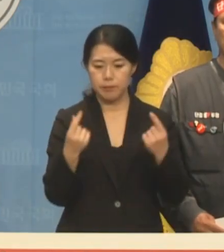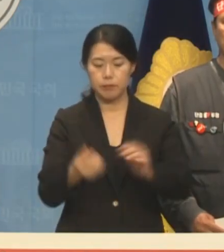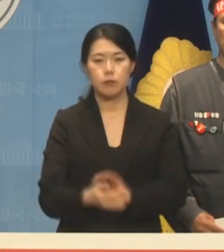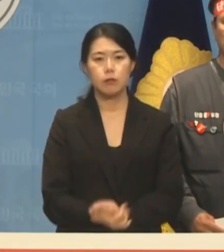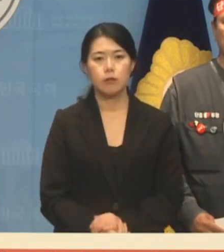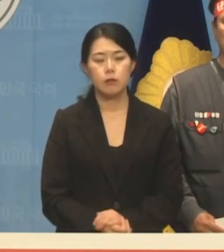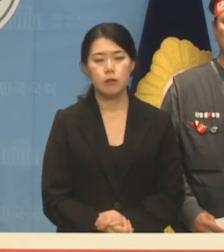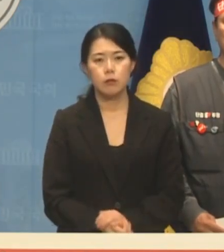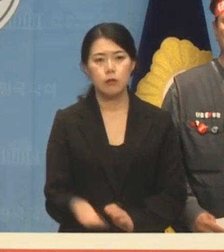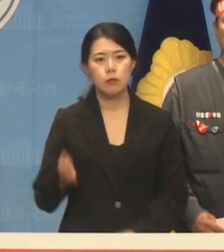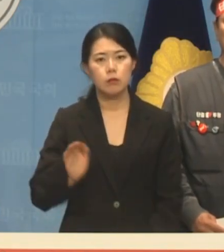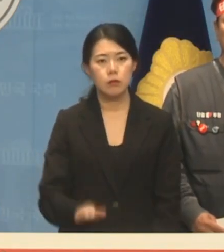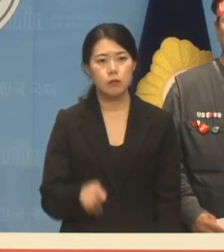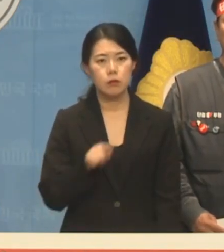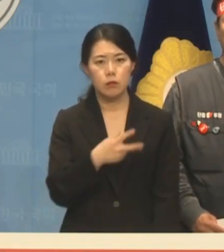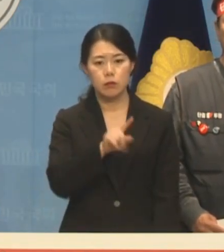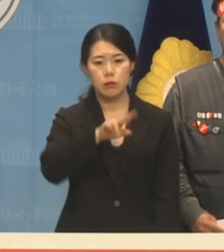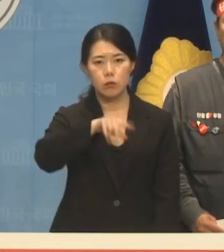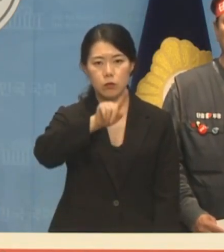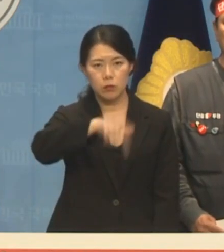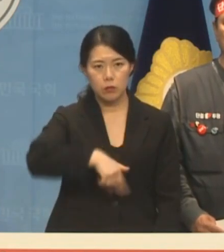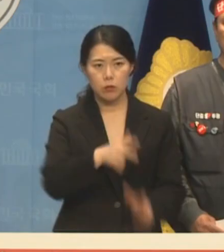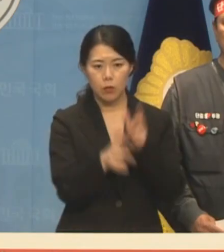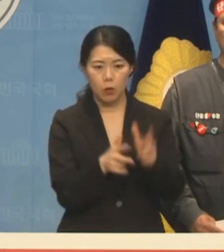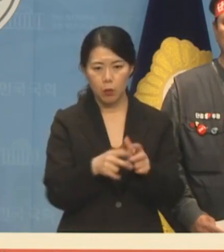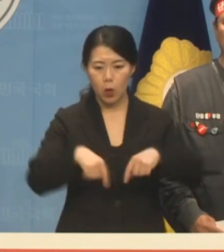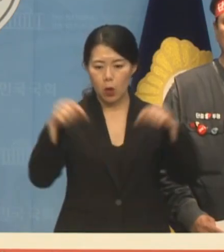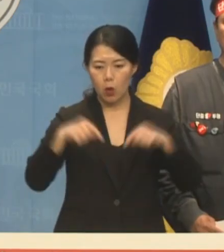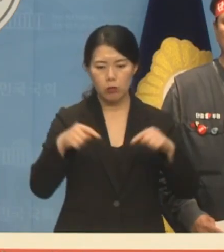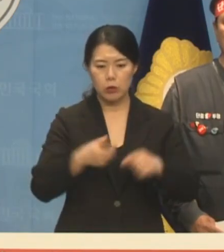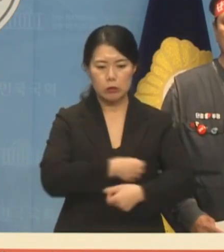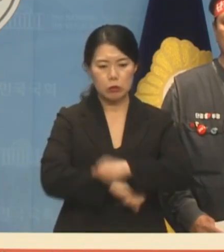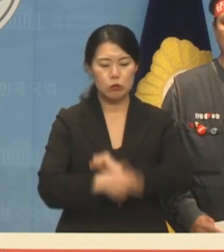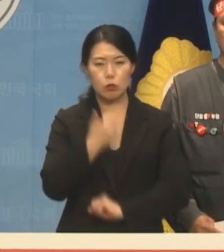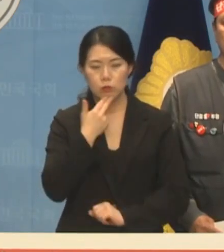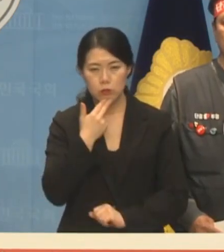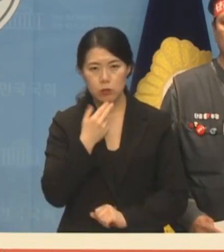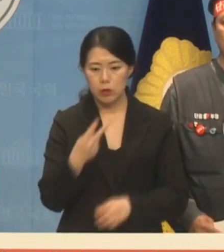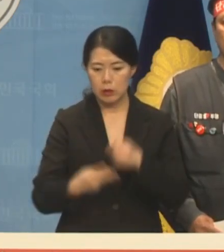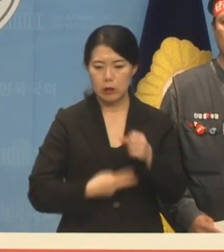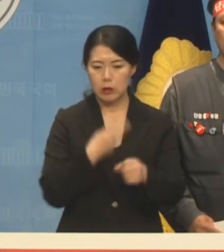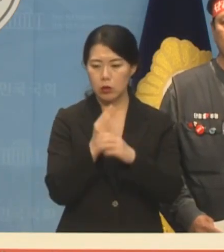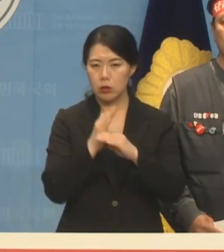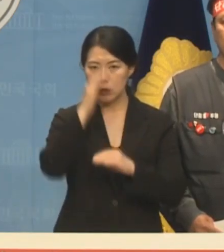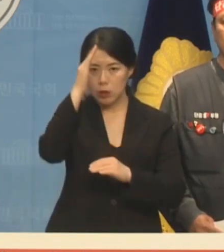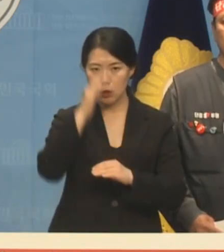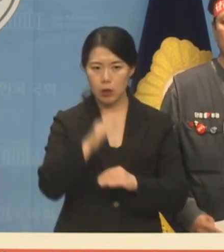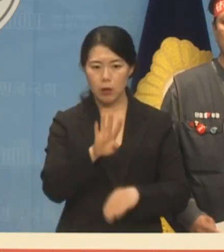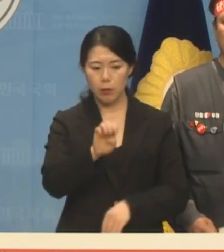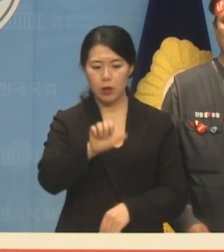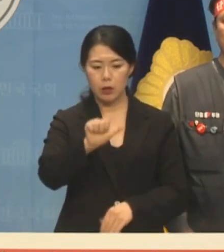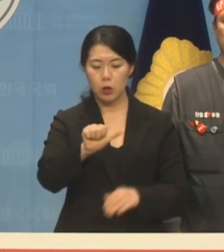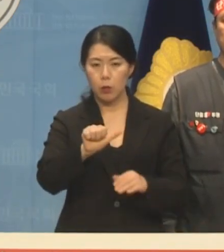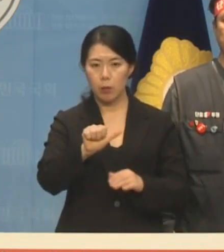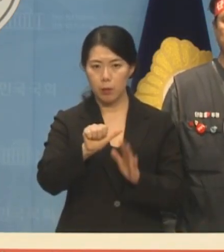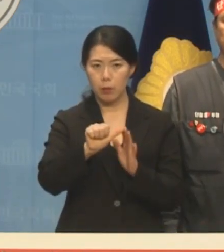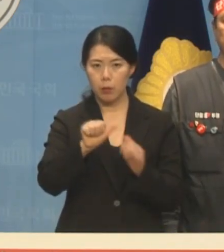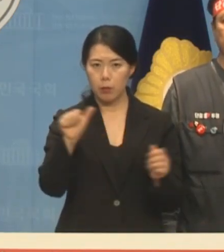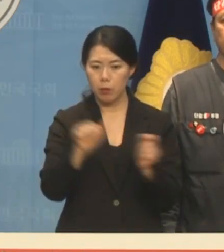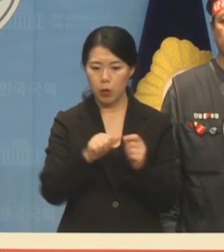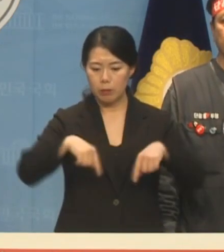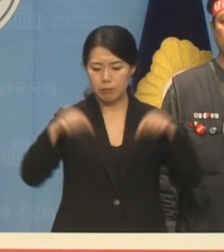행동입니다. 하지만 대덕산업은 협상에 적극적으로 나서지 않았습니다. 2년 넘게 45차례 교섭했지만